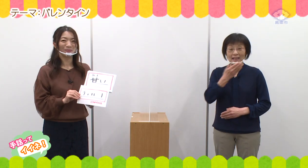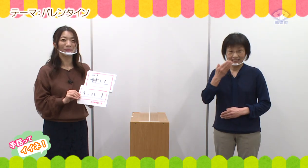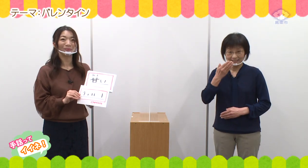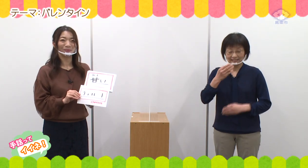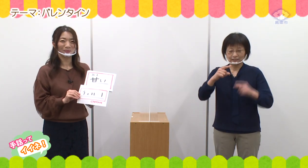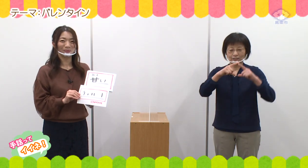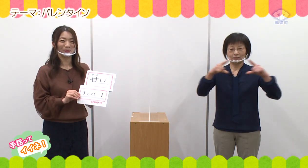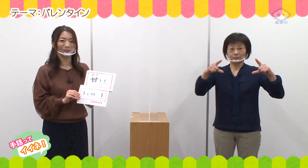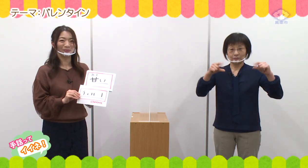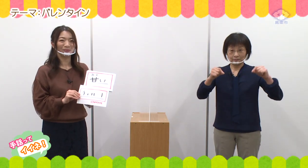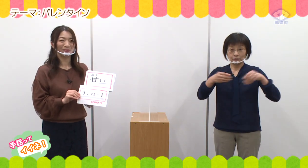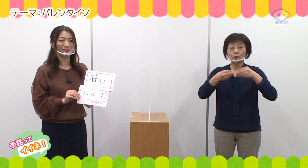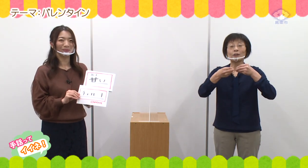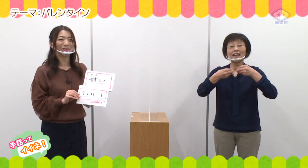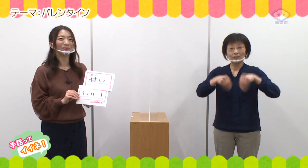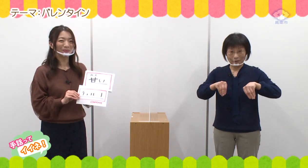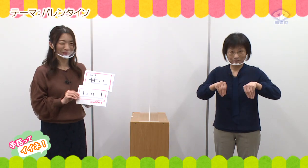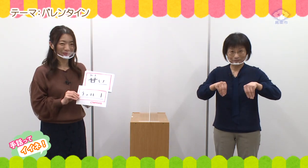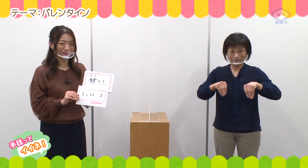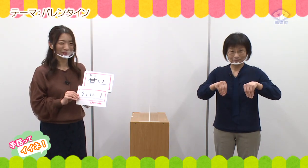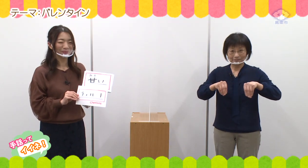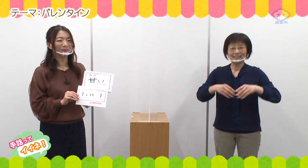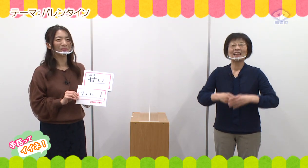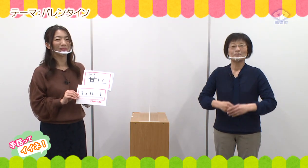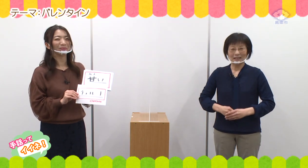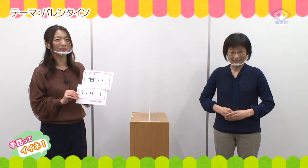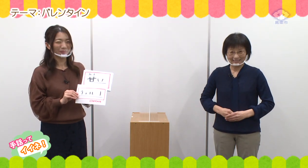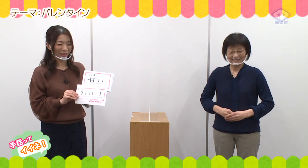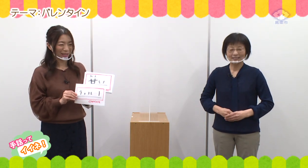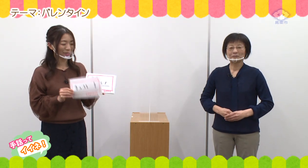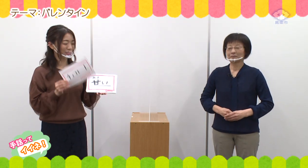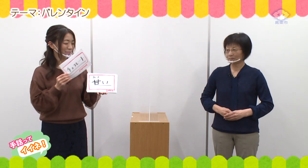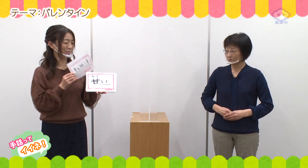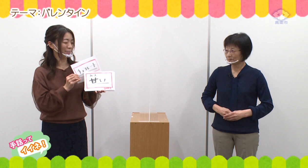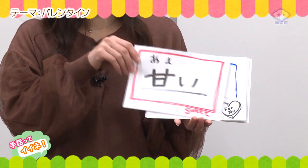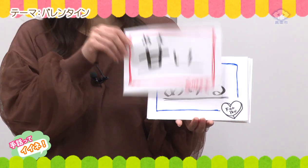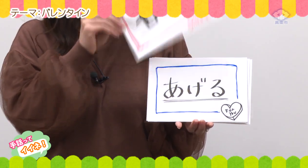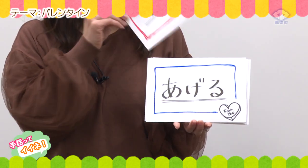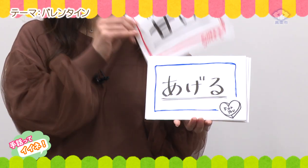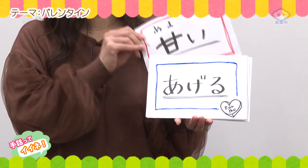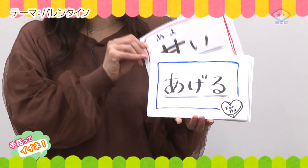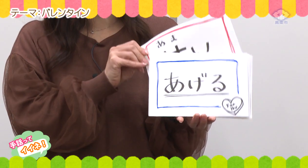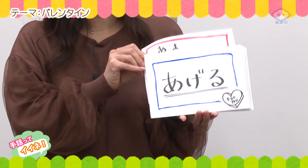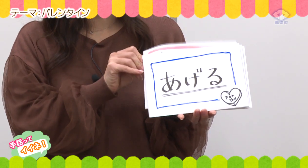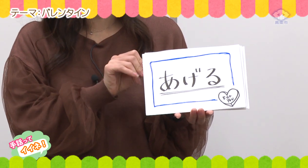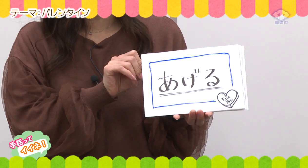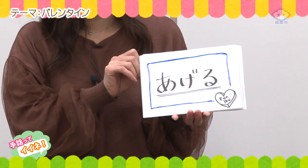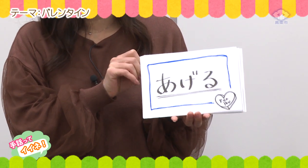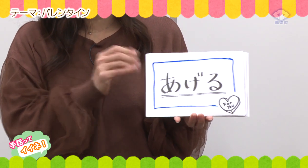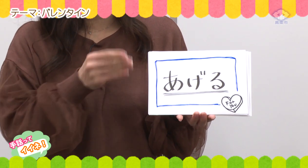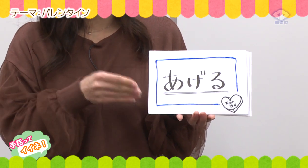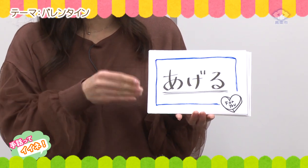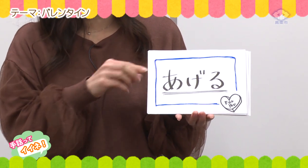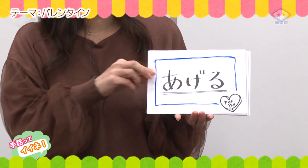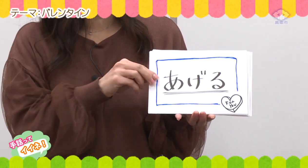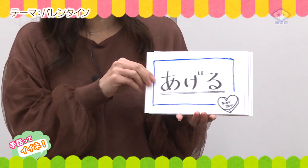いチョコレートになります。 はい、それでは続きましてはこち